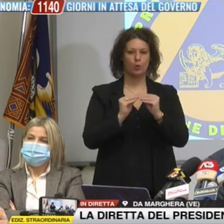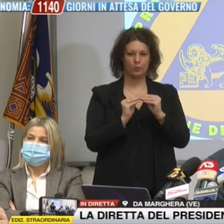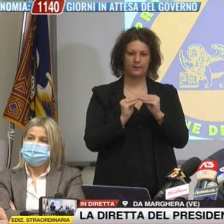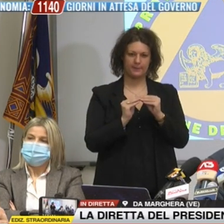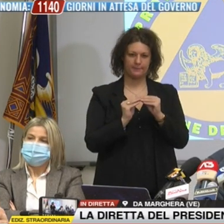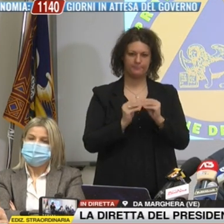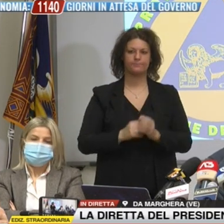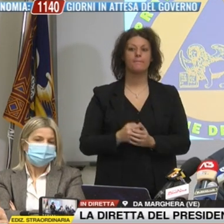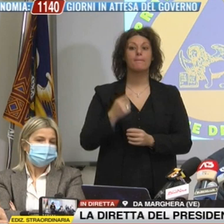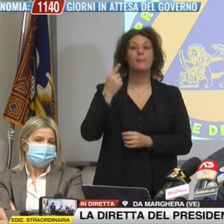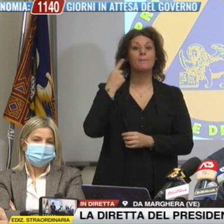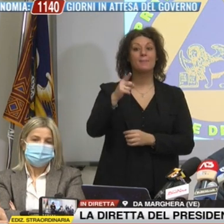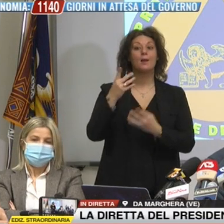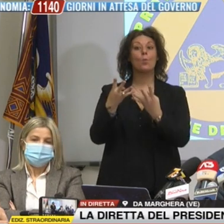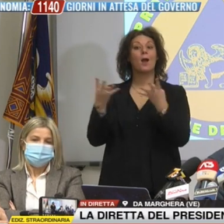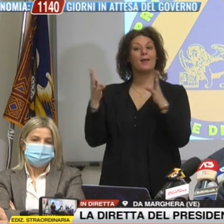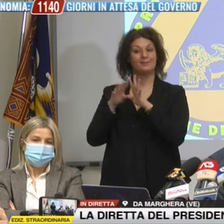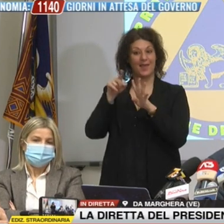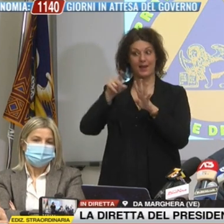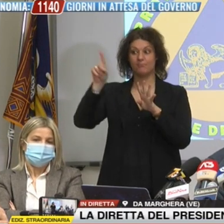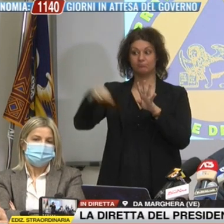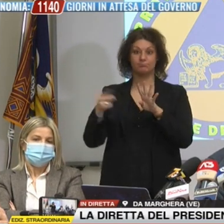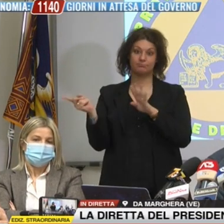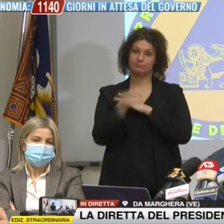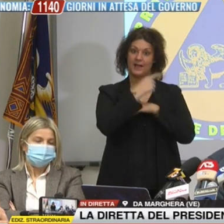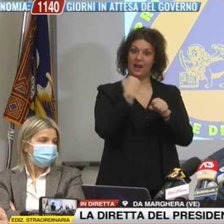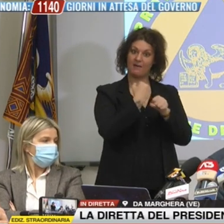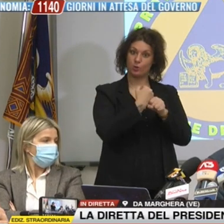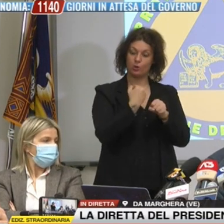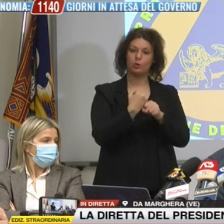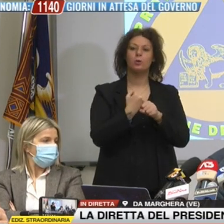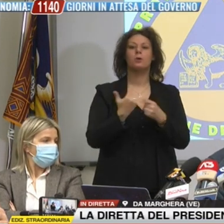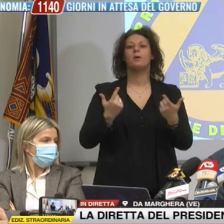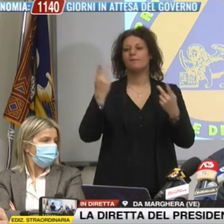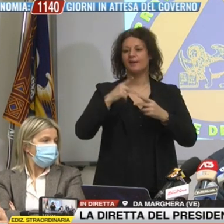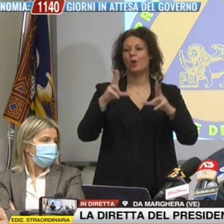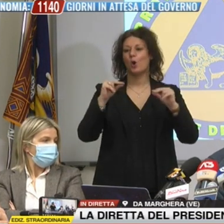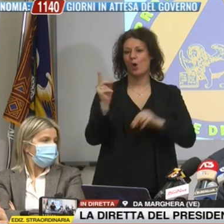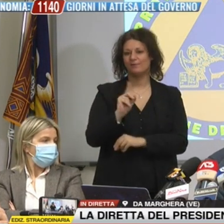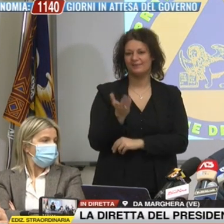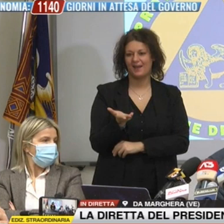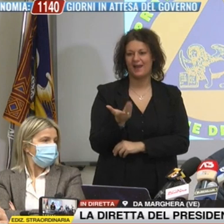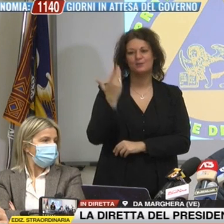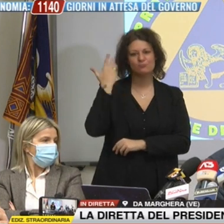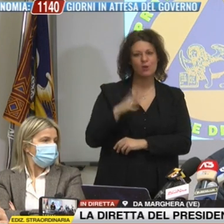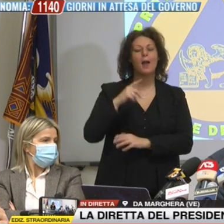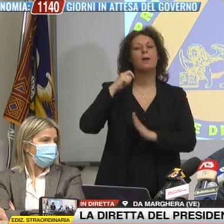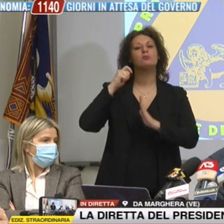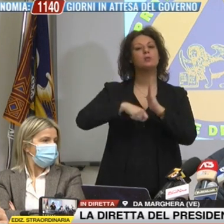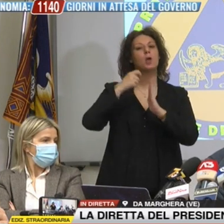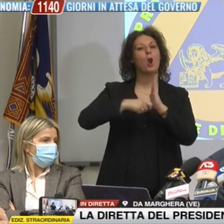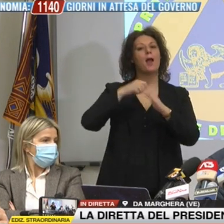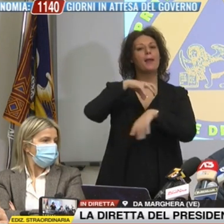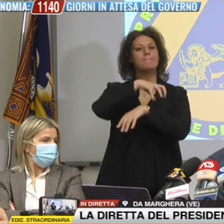quarantena, questa non è assolutamente una novità, perché c'era già in una circolare di marzo del Ministero